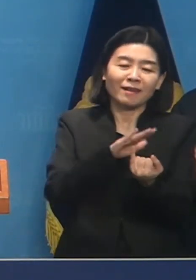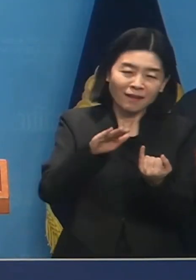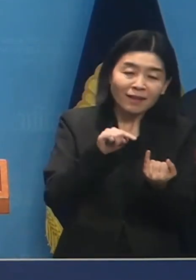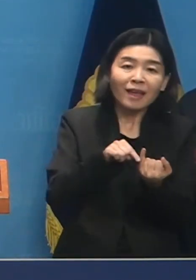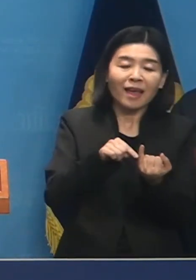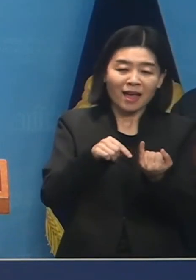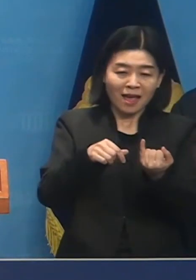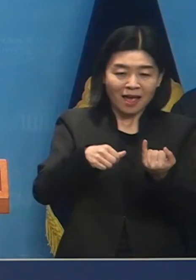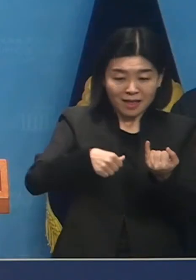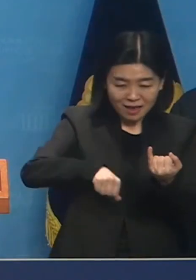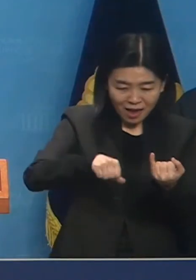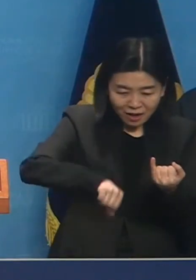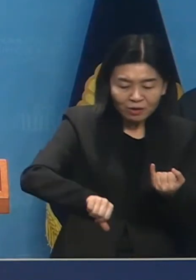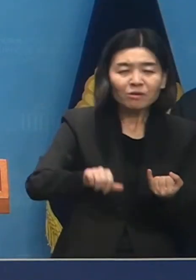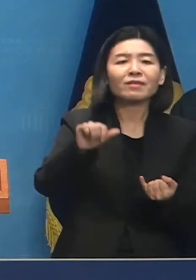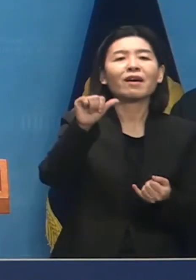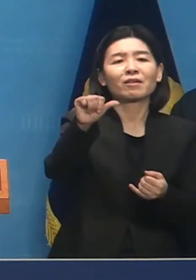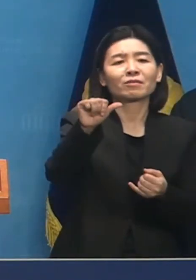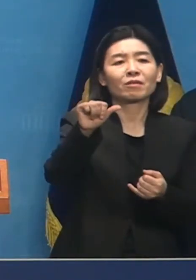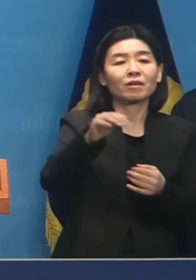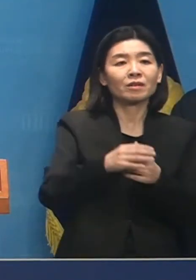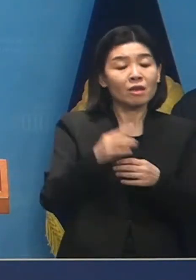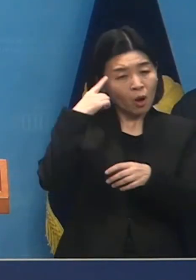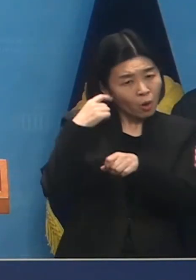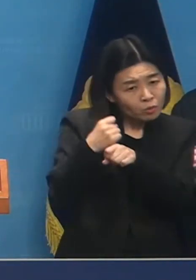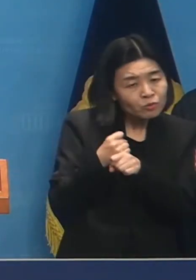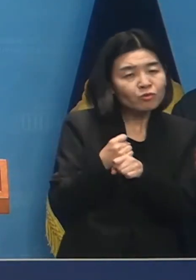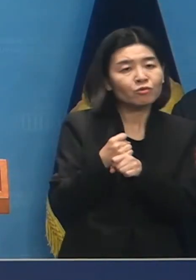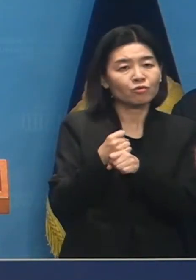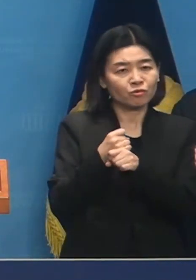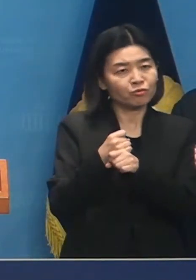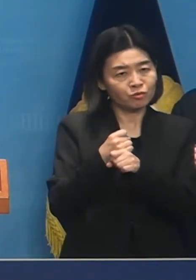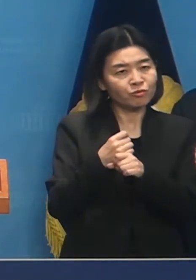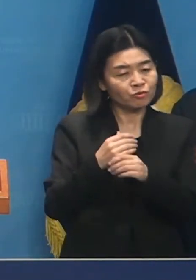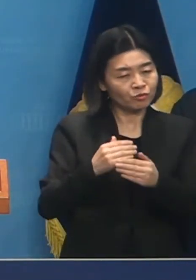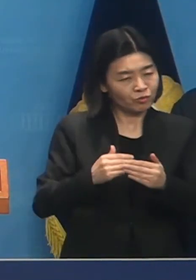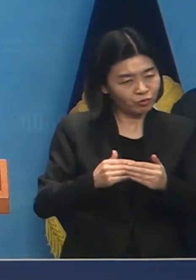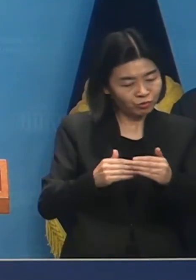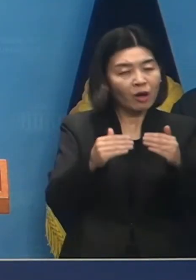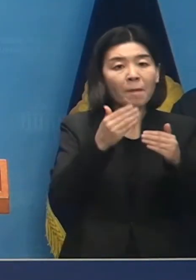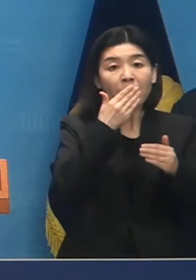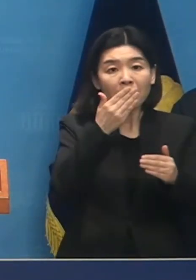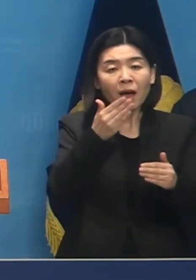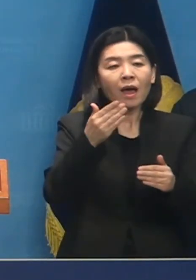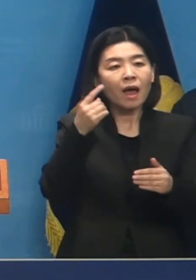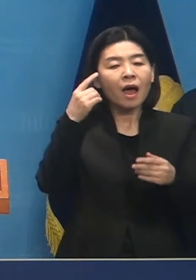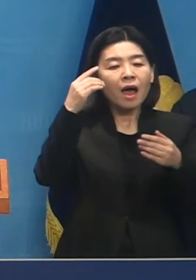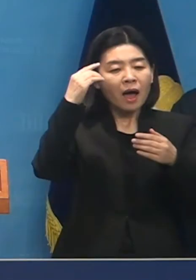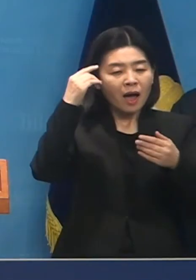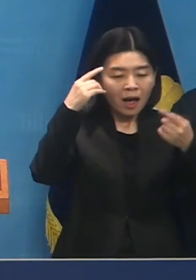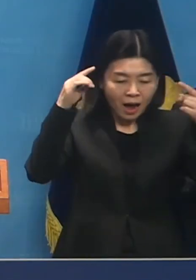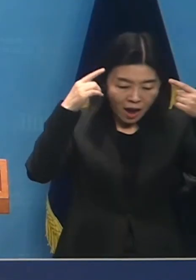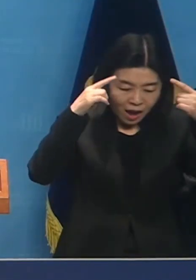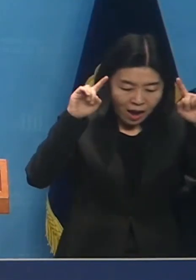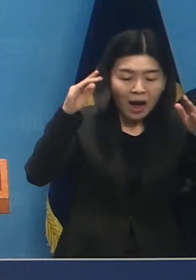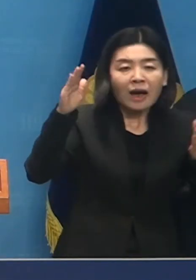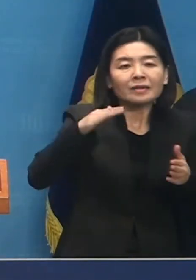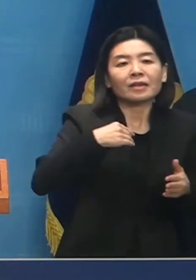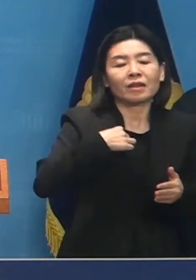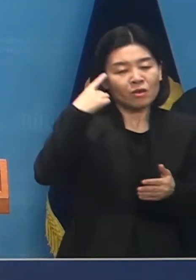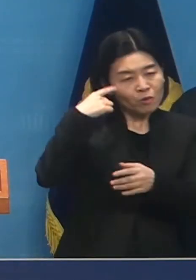이렇게 연구자로 성장할 수 있었던 것은 정부 R&D 예산을 통해서 확보됐던 학생연구원,